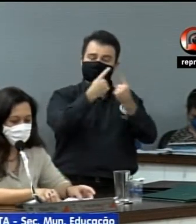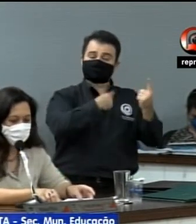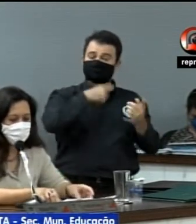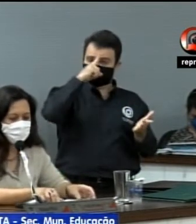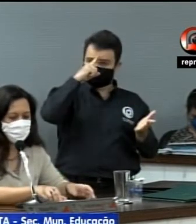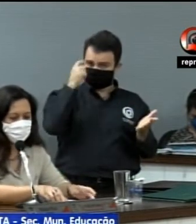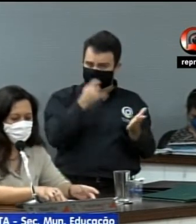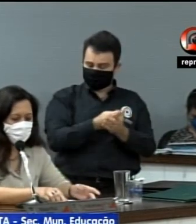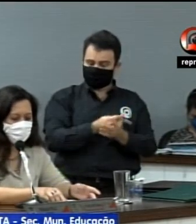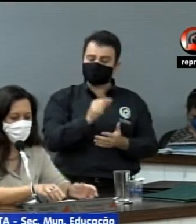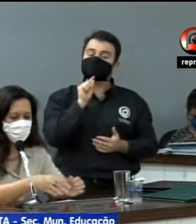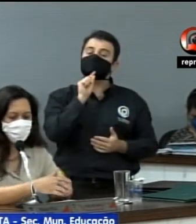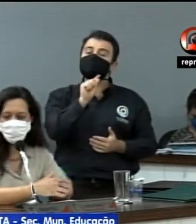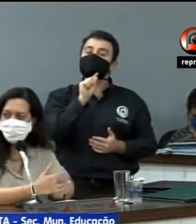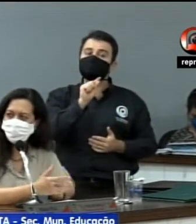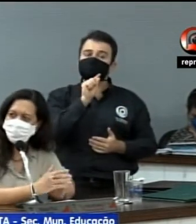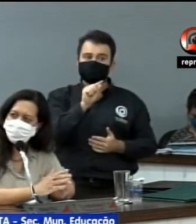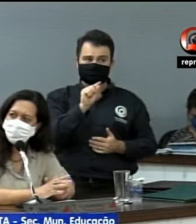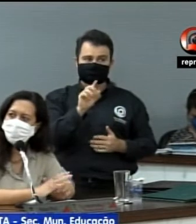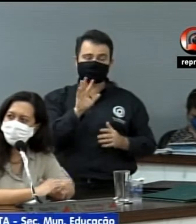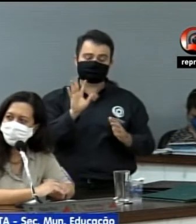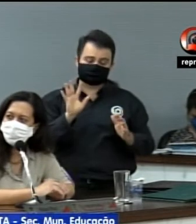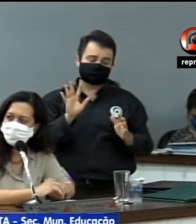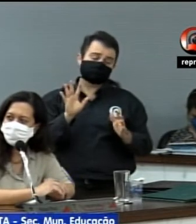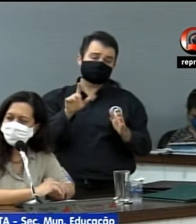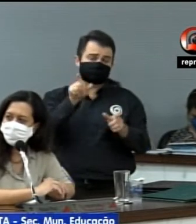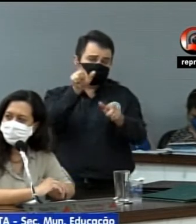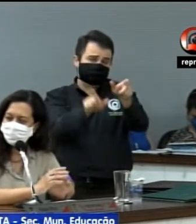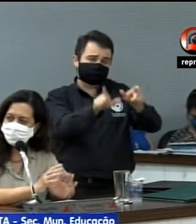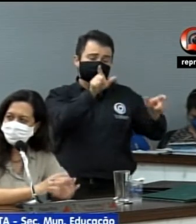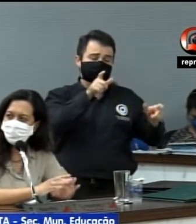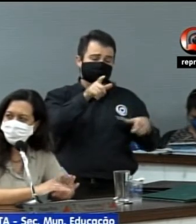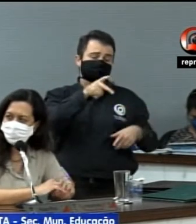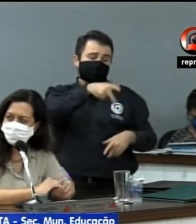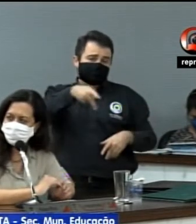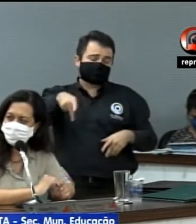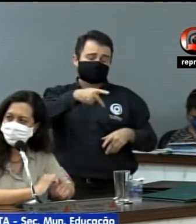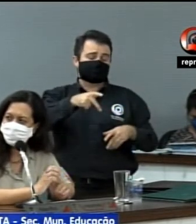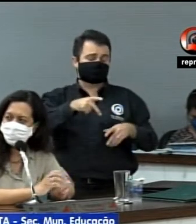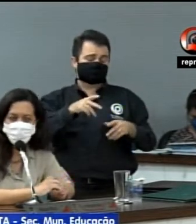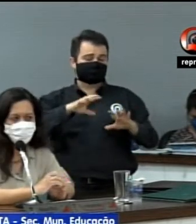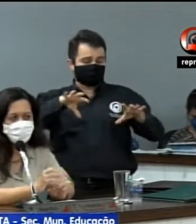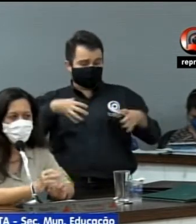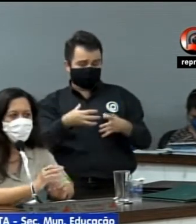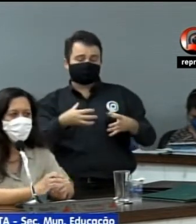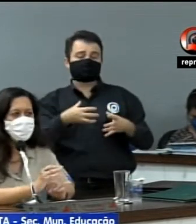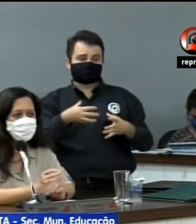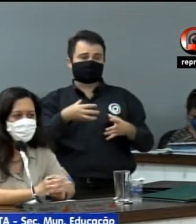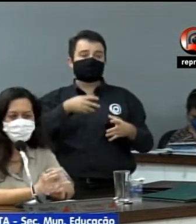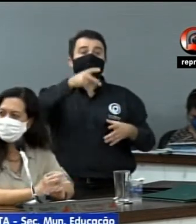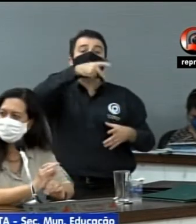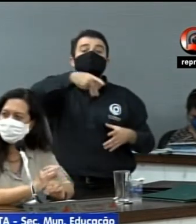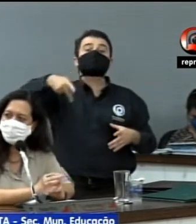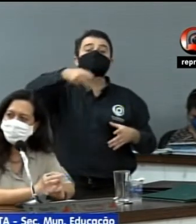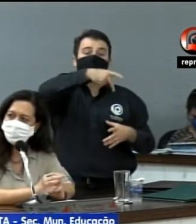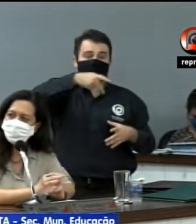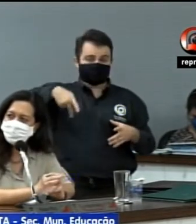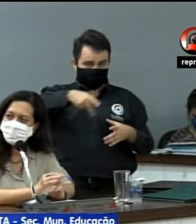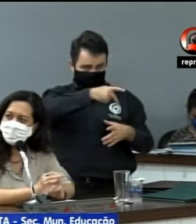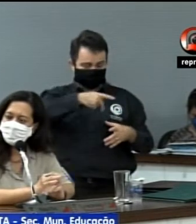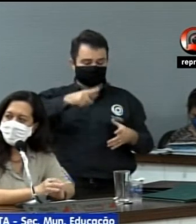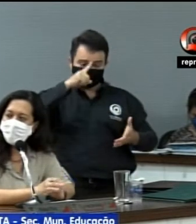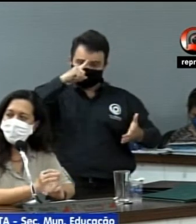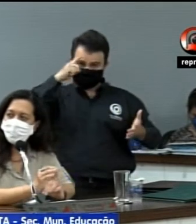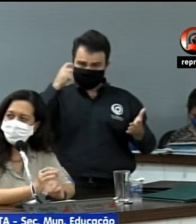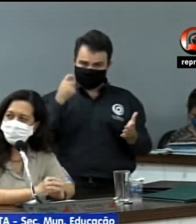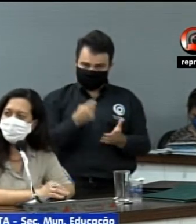em respeito ao grupo que fez o trabalho. Essa decisão dos 35% foi uma homologação da secretária